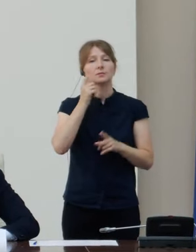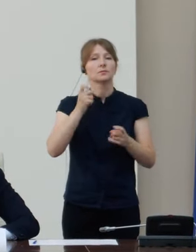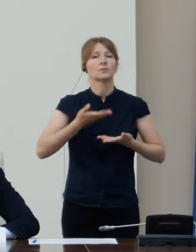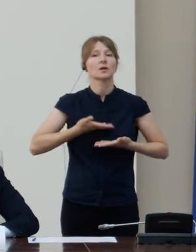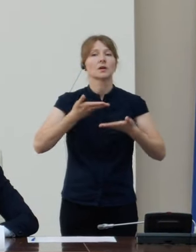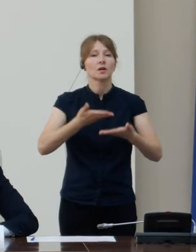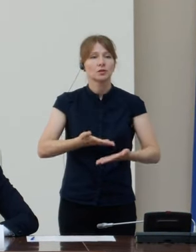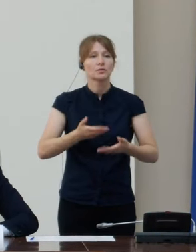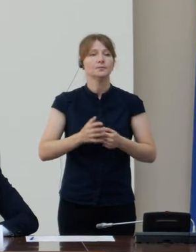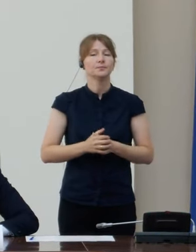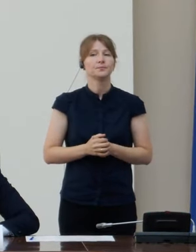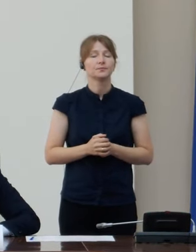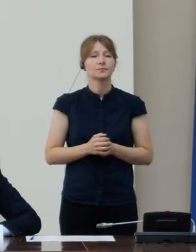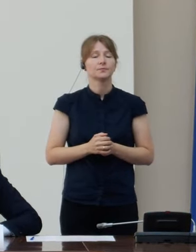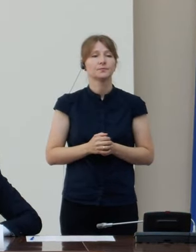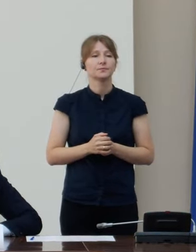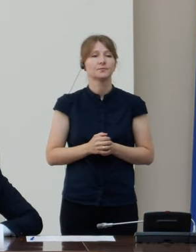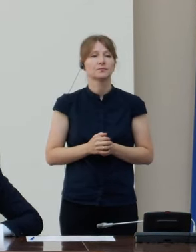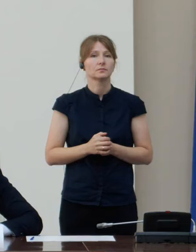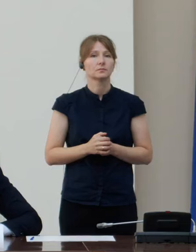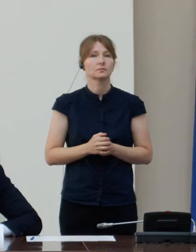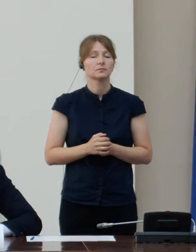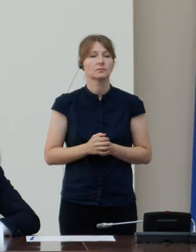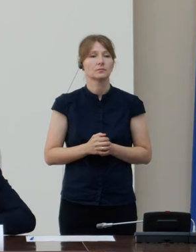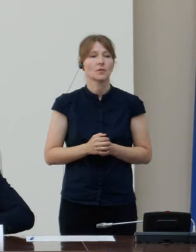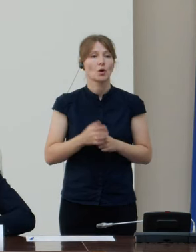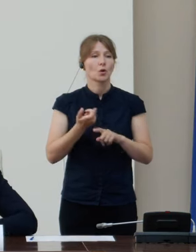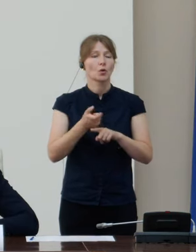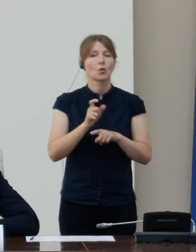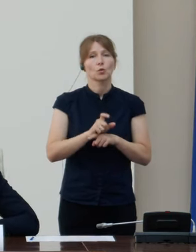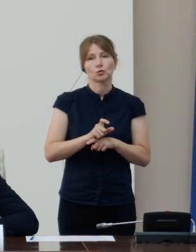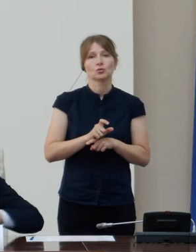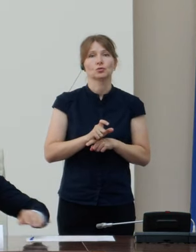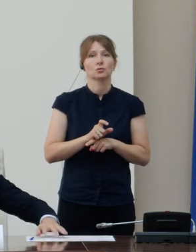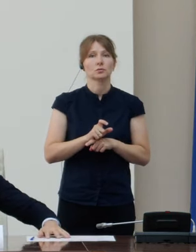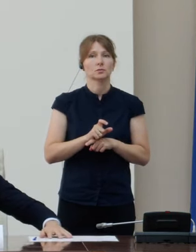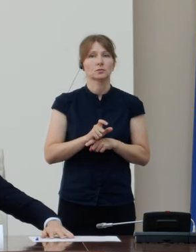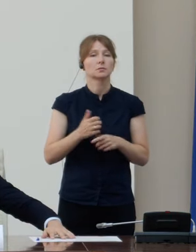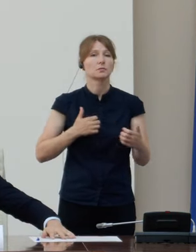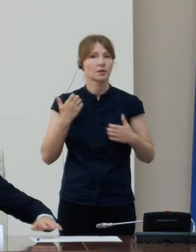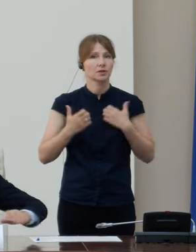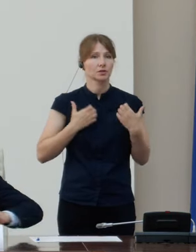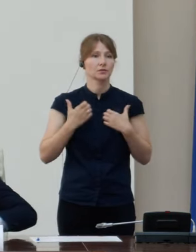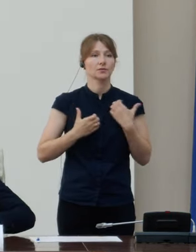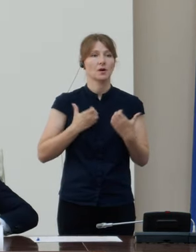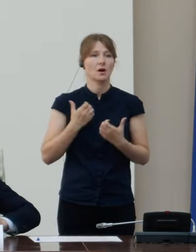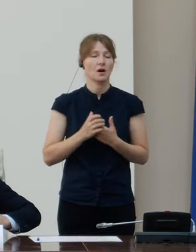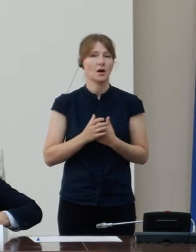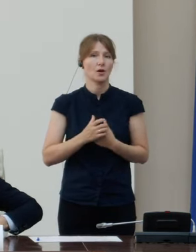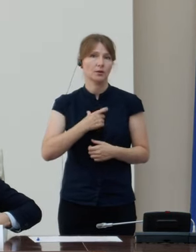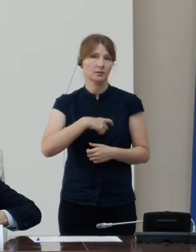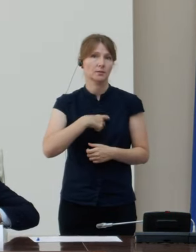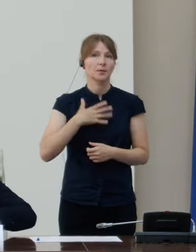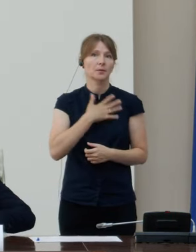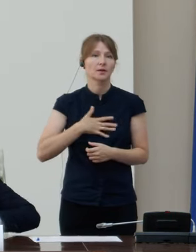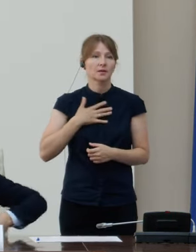invitație. Trebuie să vă spun că mă copleșesc anumite emoții, în primul și în primul rând pentru că